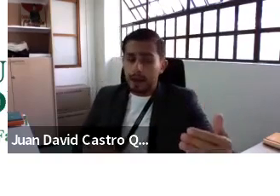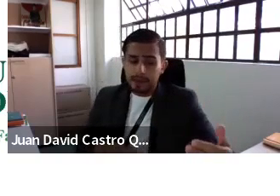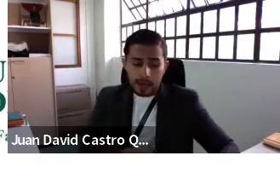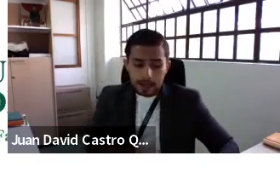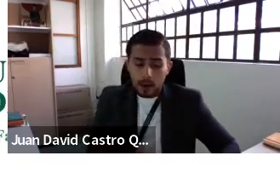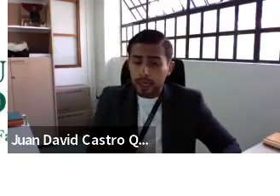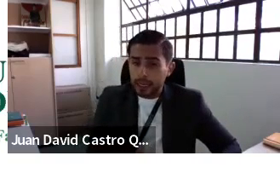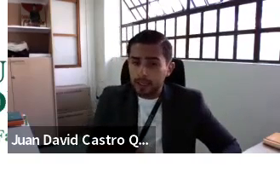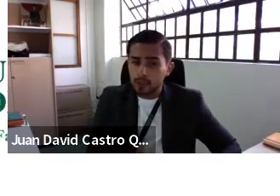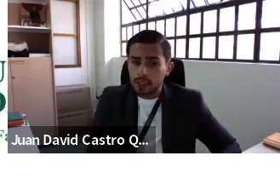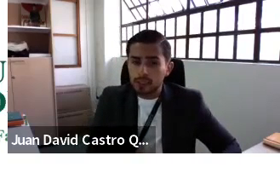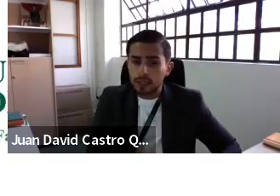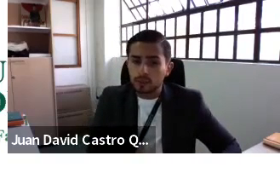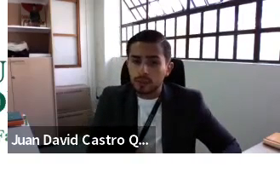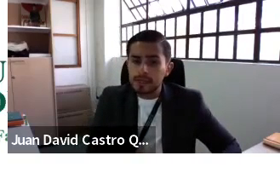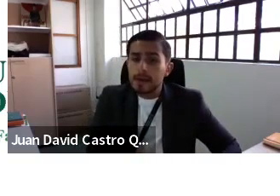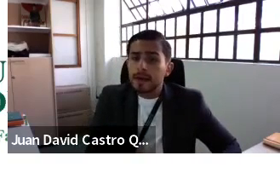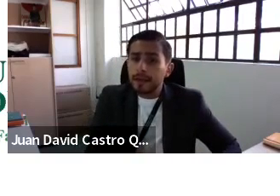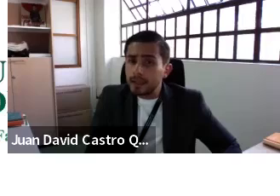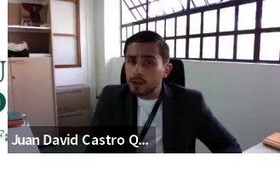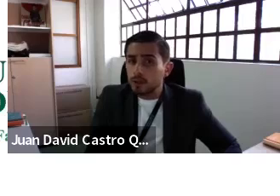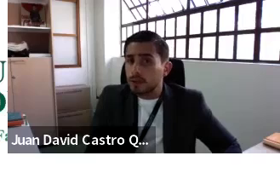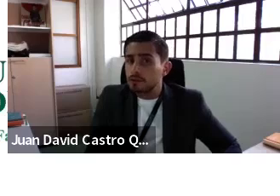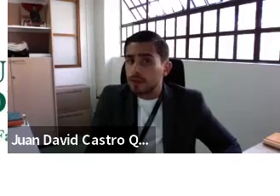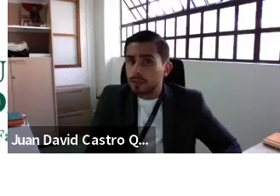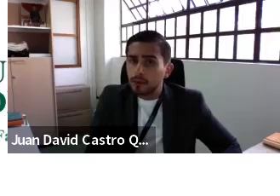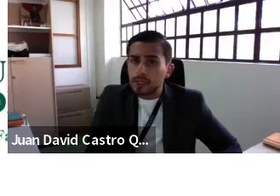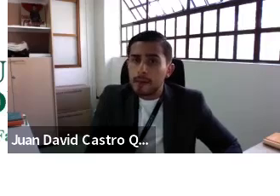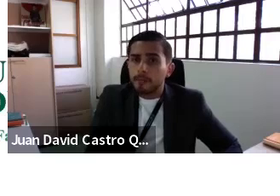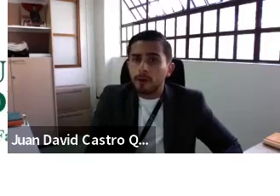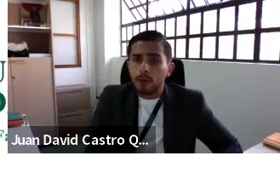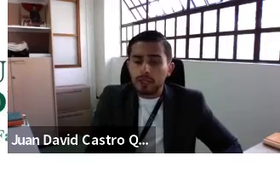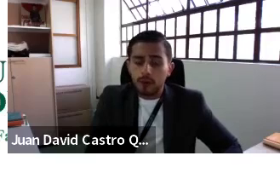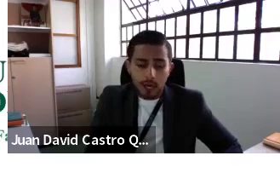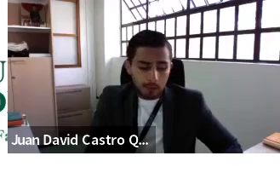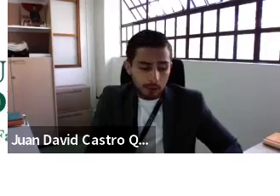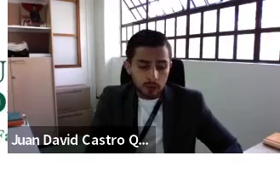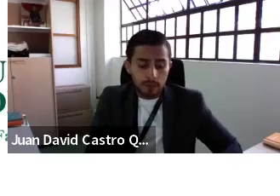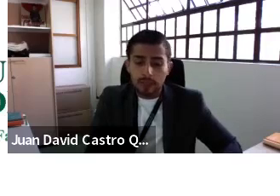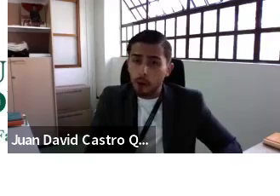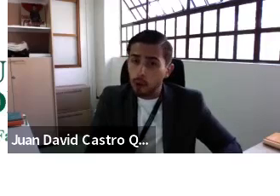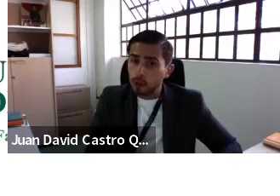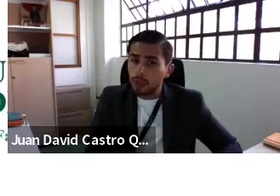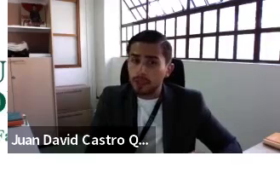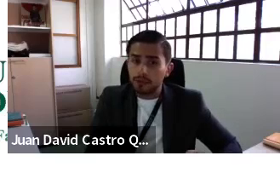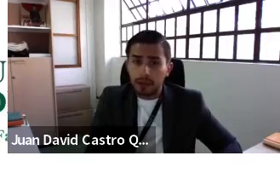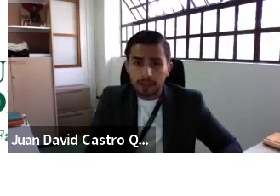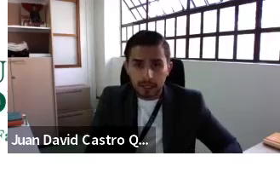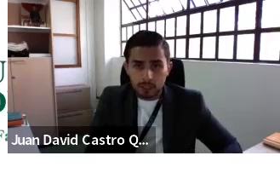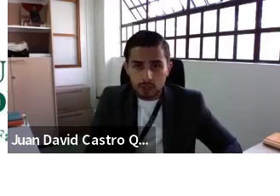barrera, tenemos que entender que con temas críticos, con temas susceptibles, como es por ejemplo temas de aborto, temas de enfermedades de transmisión